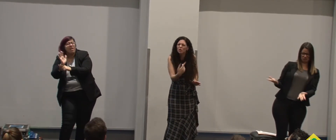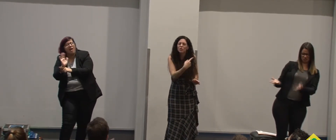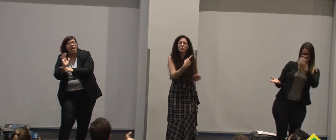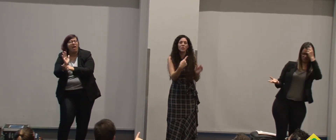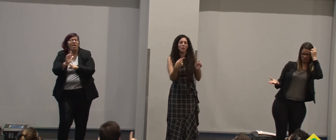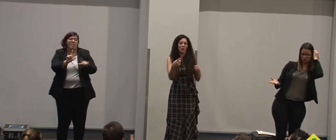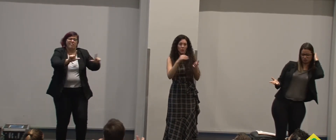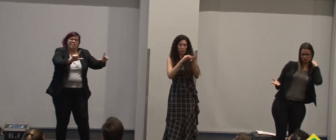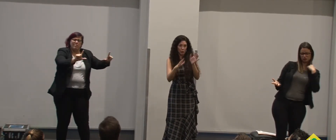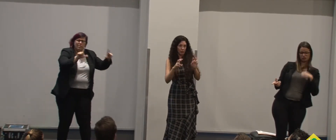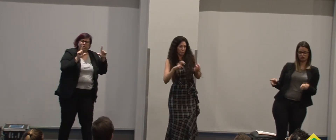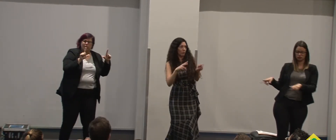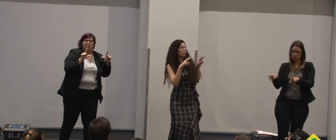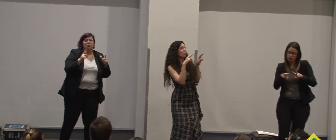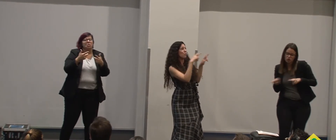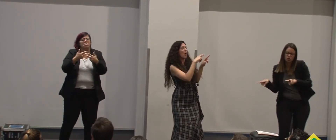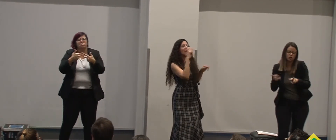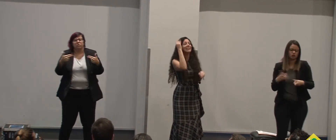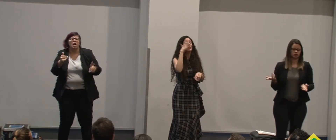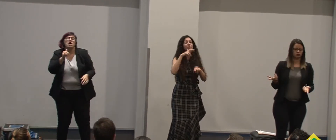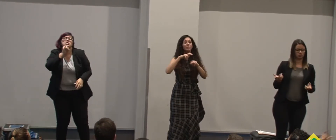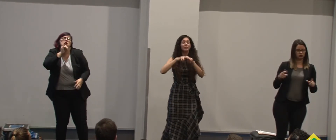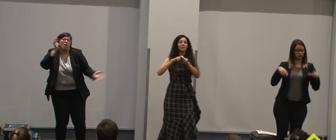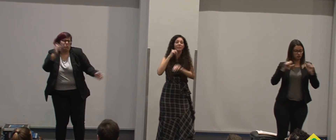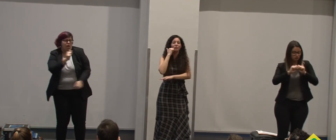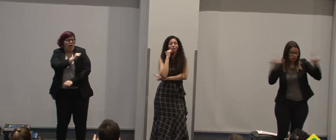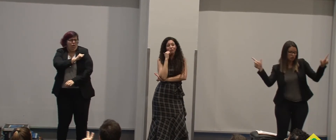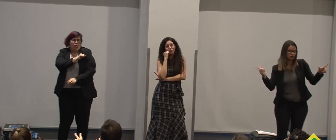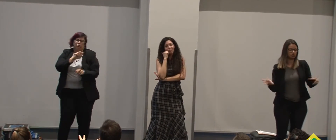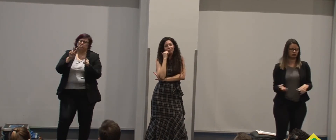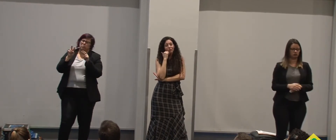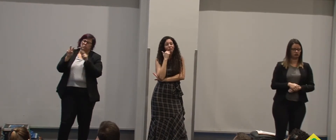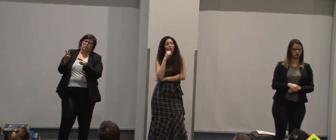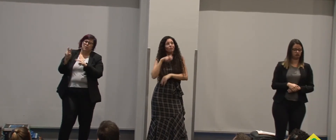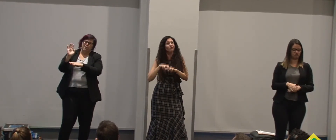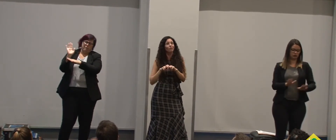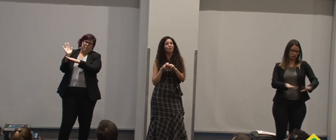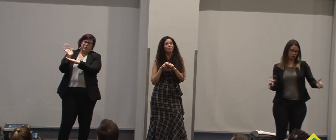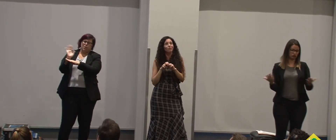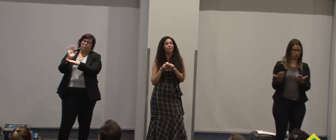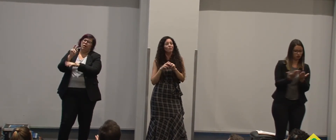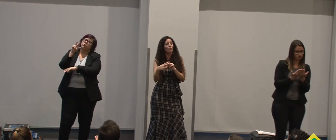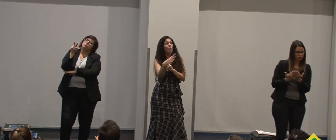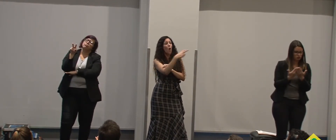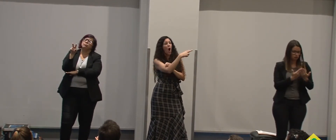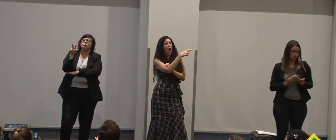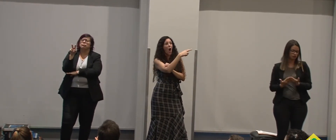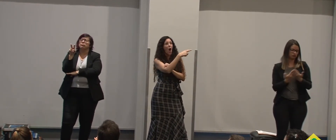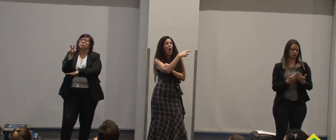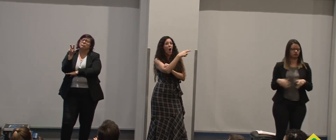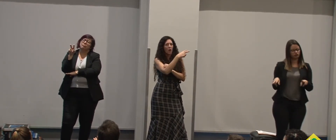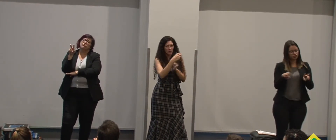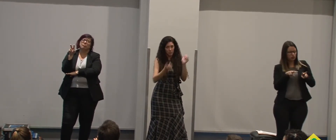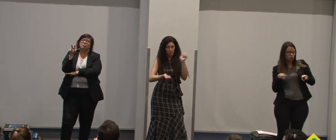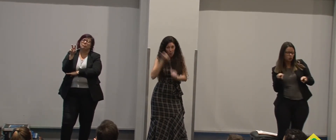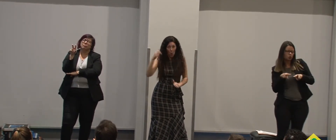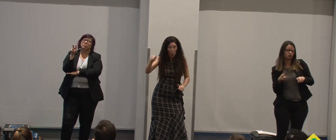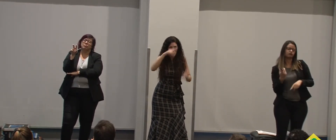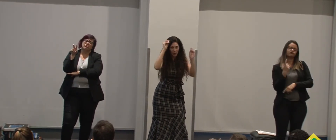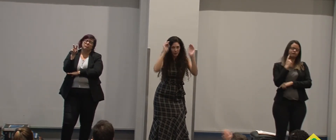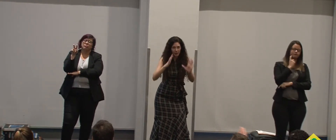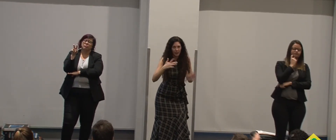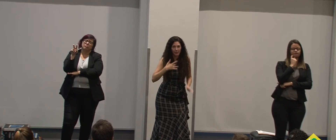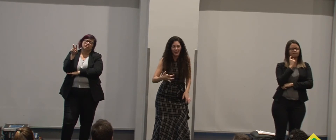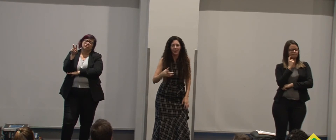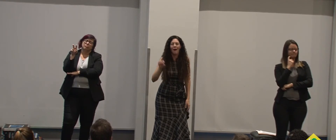filme. E aí os alunos eles vão assistir, mas se não tiver nenhum tipo de intervenção, né, se